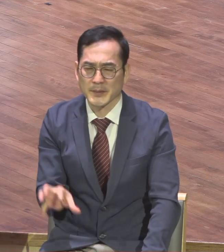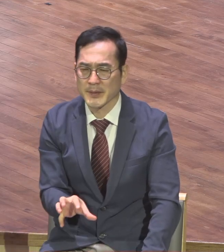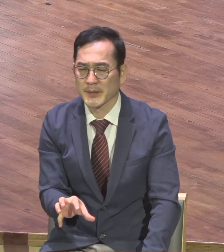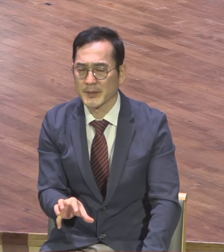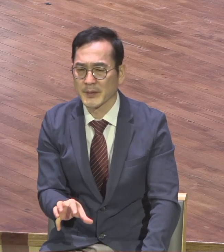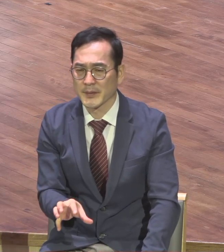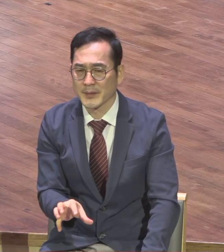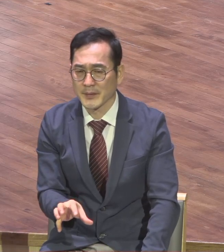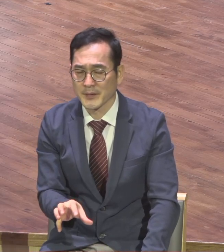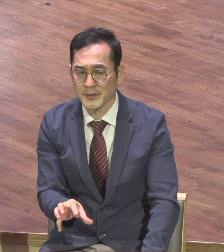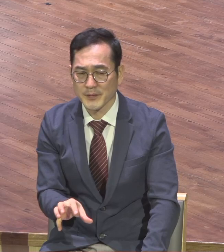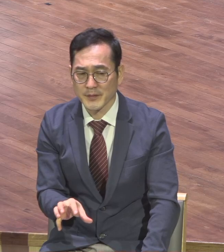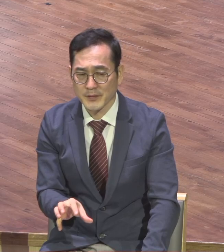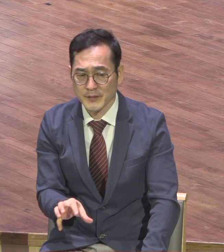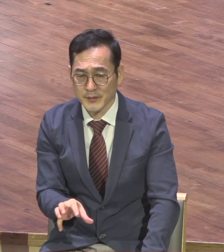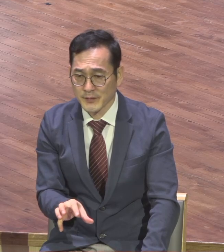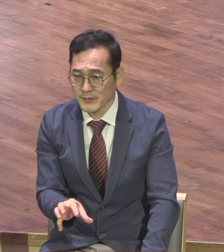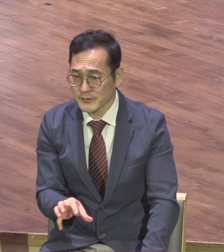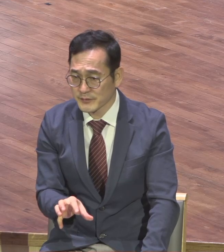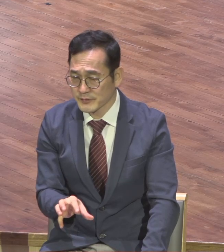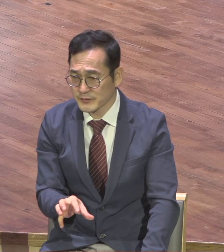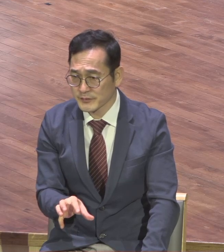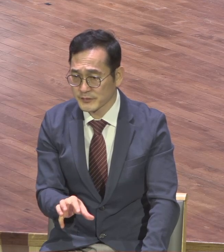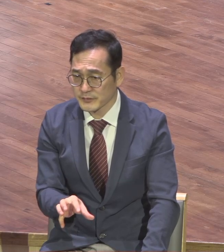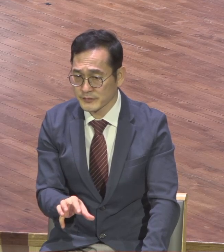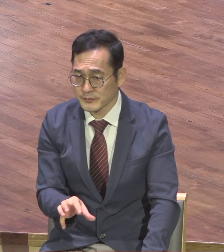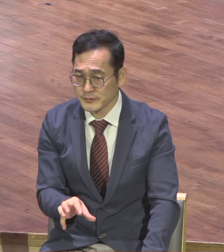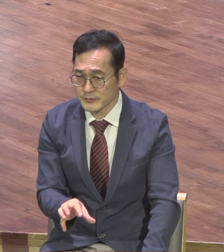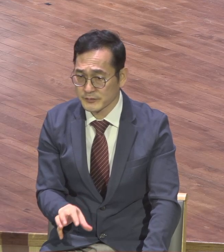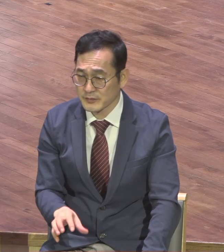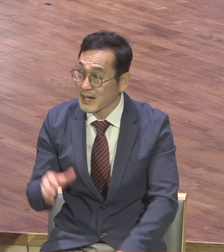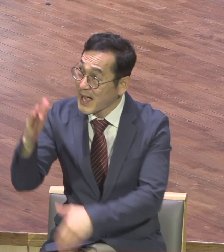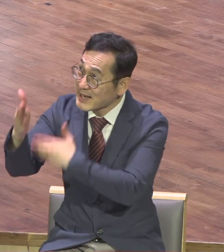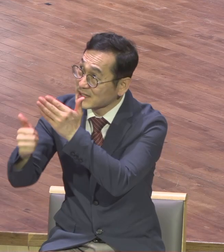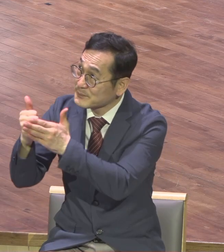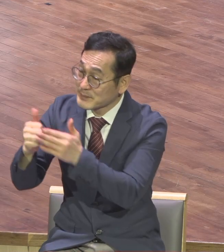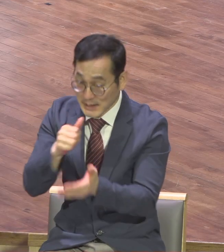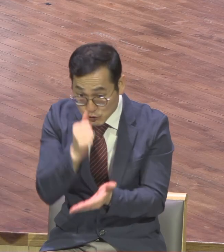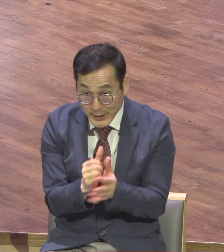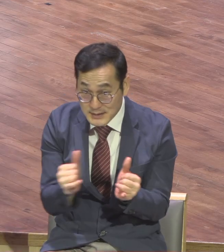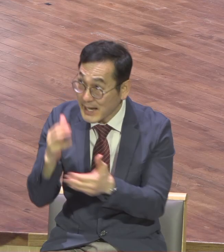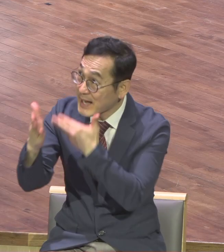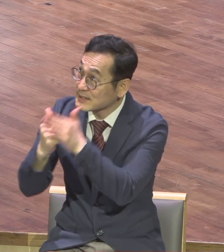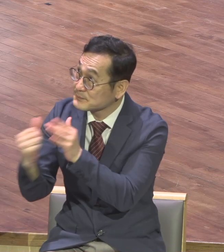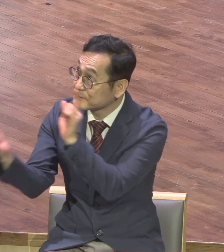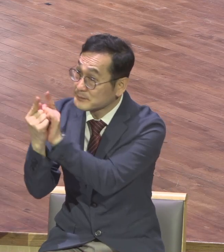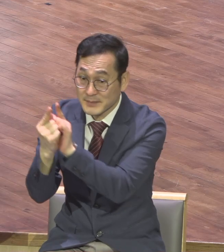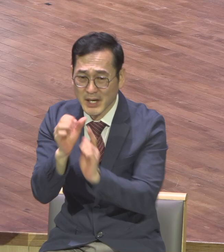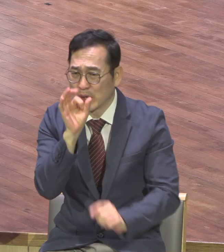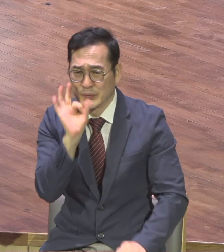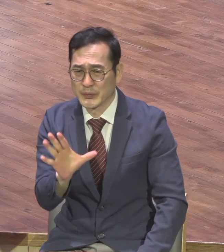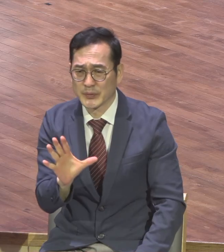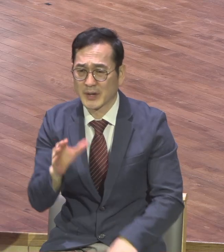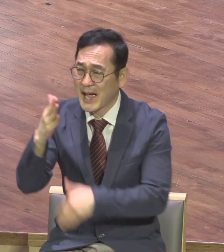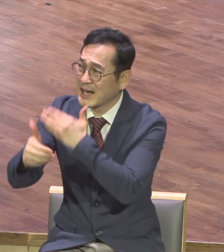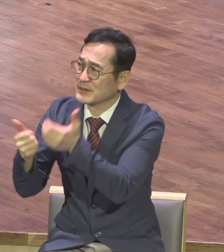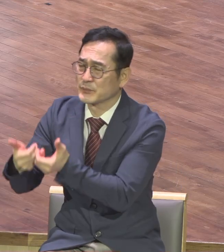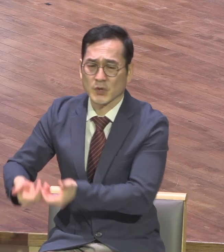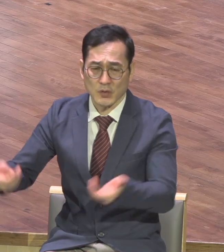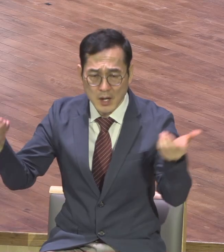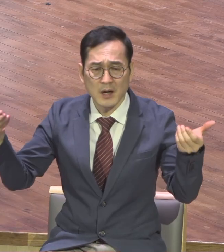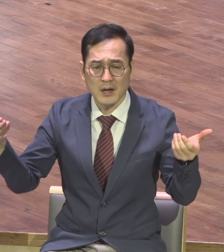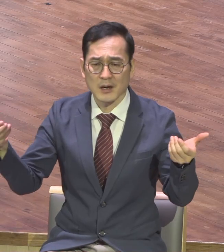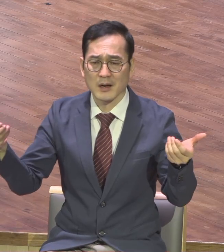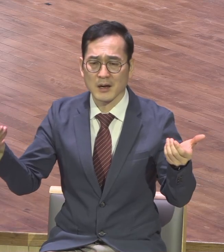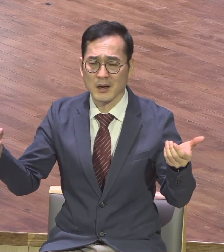그 순간부터 죄인된 인간은 거룩하신 하나님과 함께 할 수가 없지요. 죄를 지었으니 하나님을 떠나게 되지요.